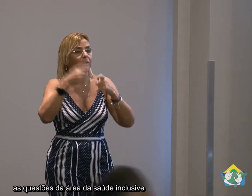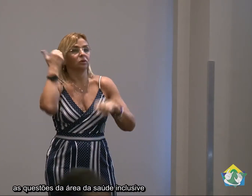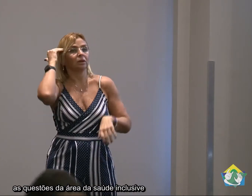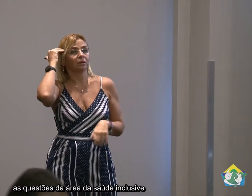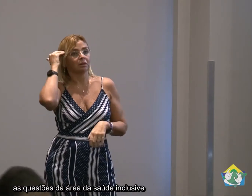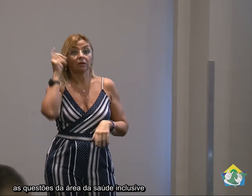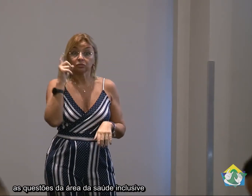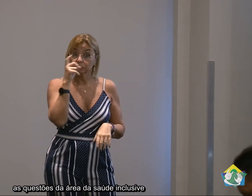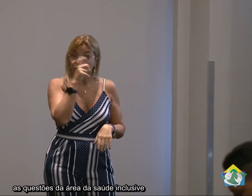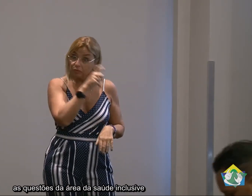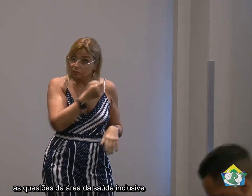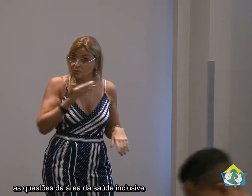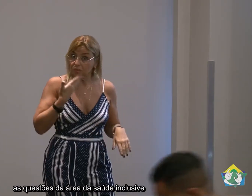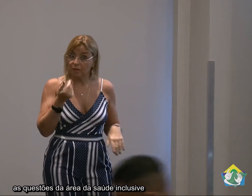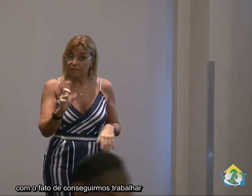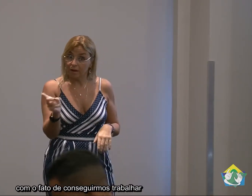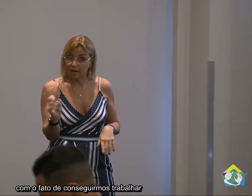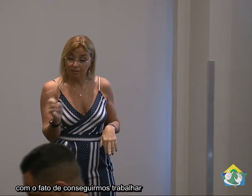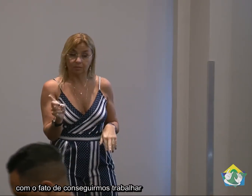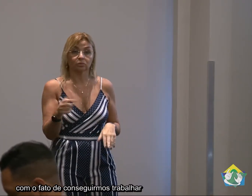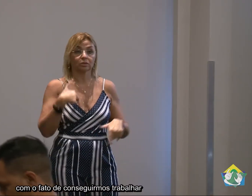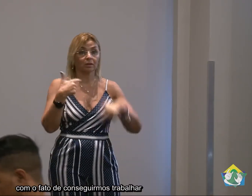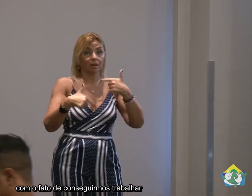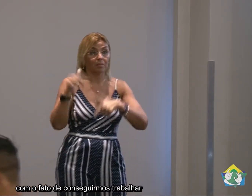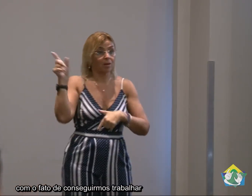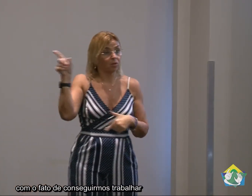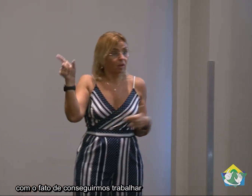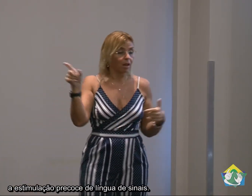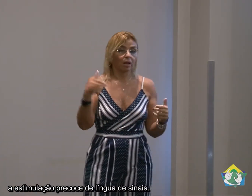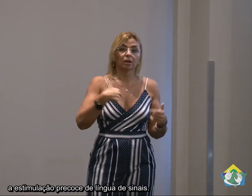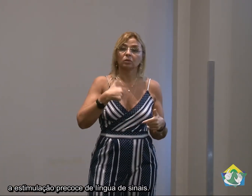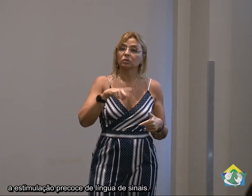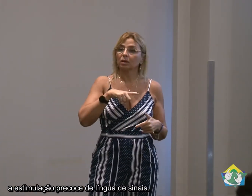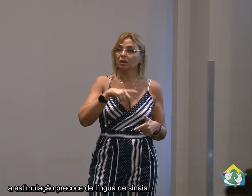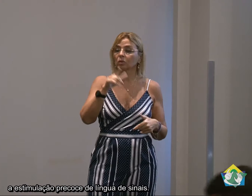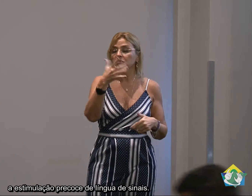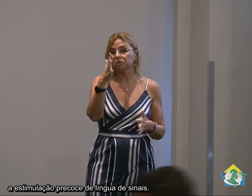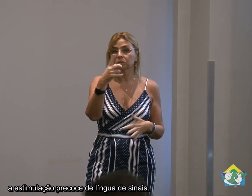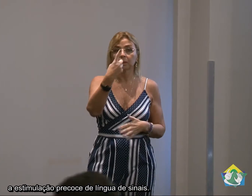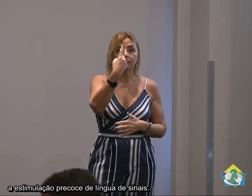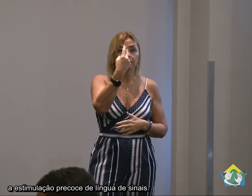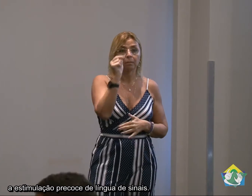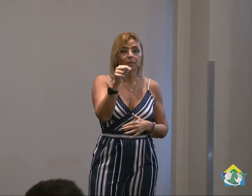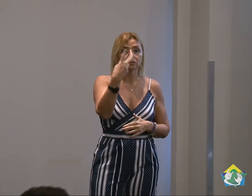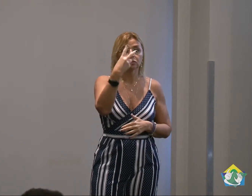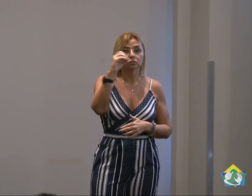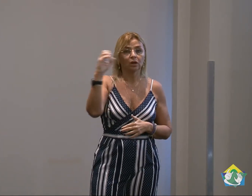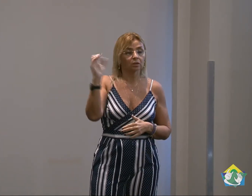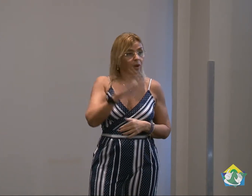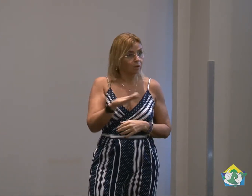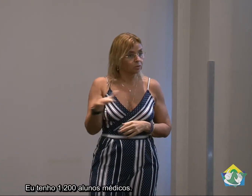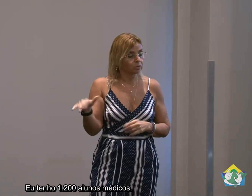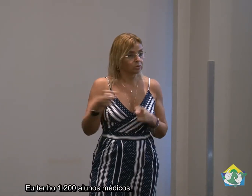área da saúde, inclusive com o fato da gente conseguir trabalhar a estimulação precoce de língua de sinais. Eu